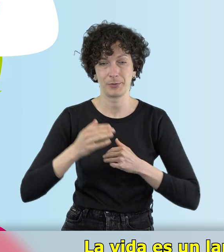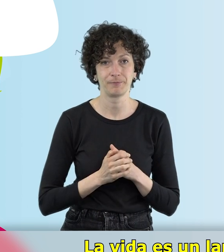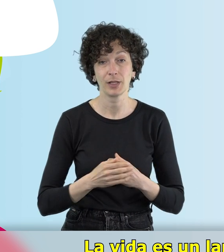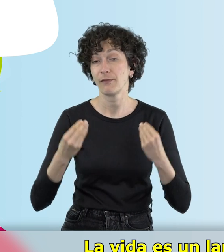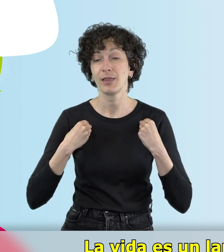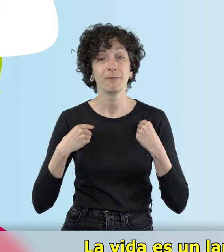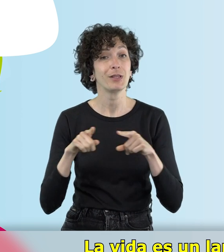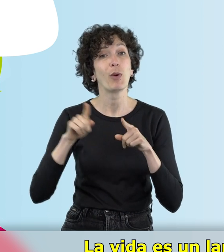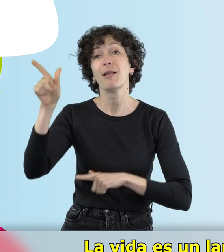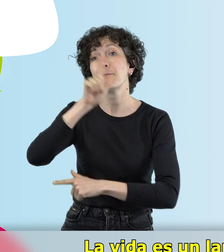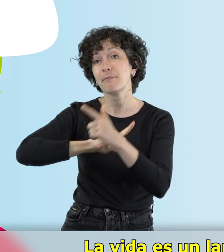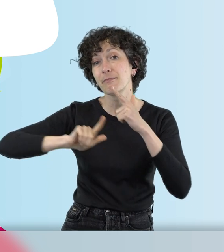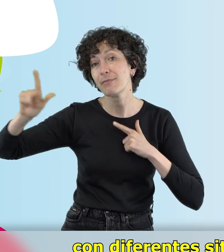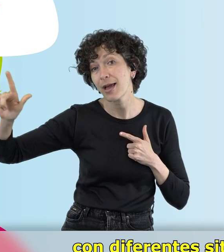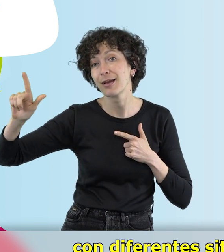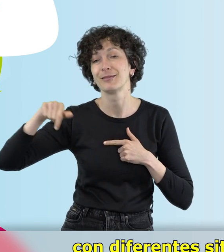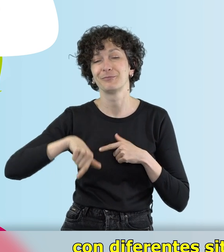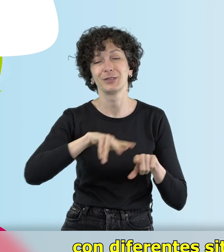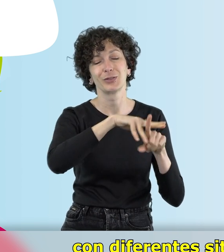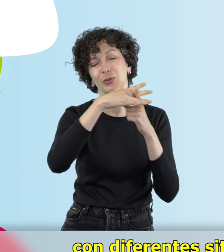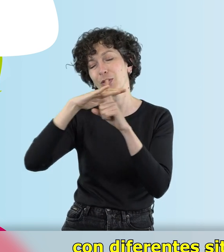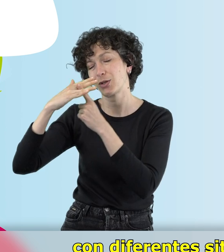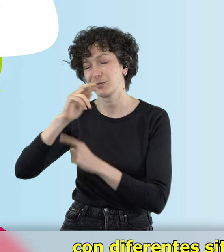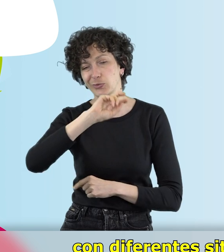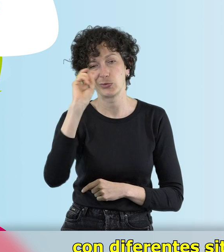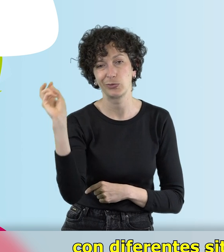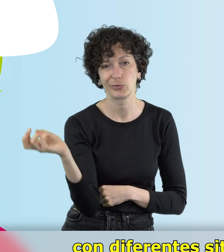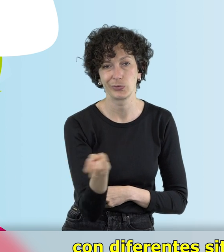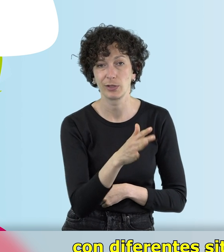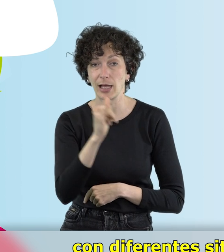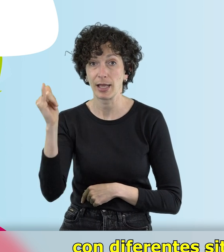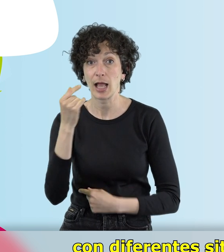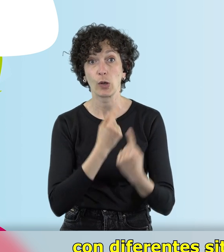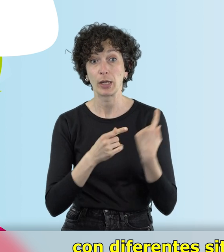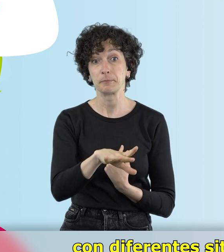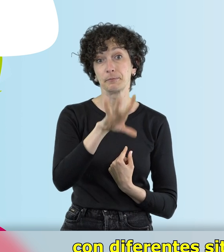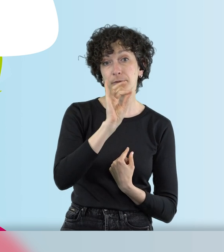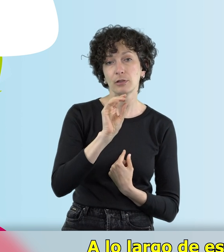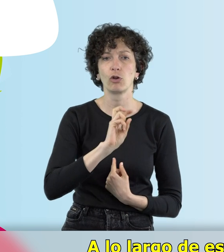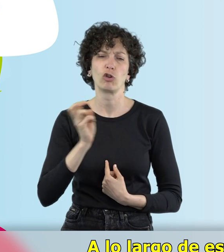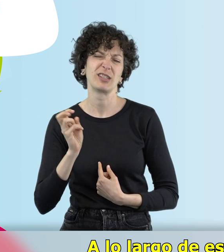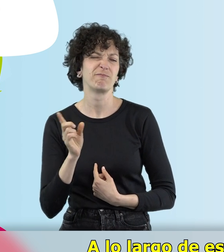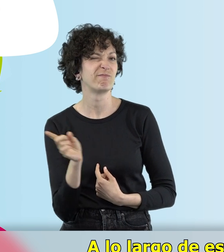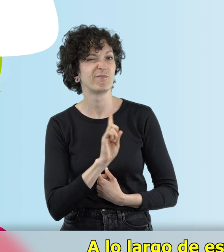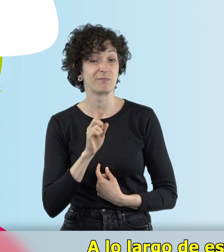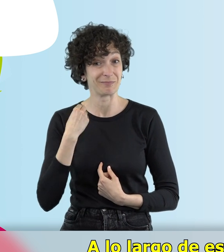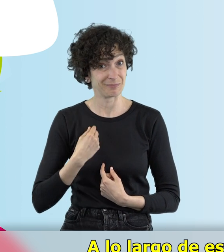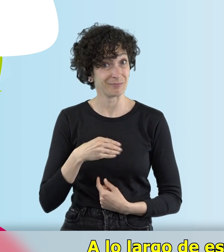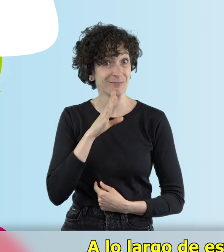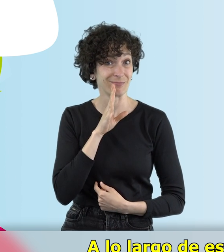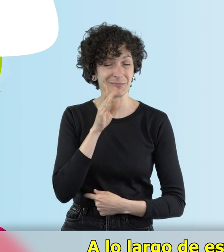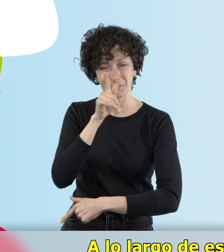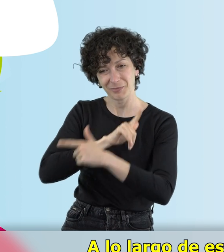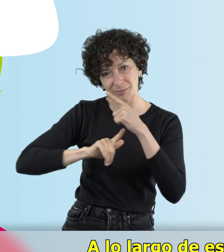La vida es un largo viaje en el que nos encontramos con diferentes situaciones, algunas elegidas y otras no. A lo largo de este